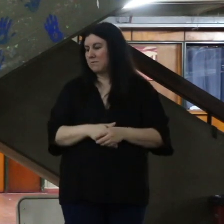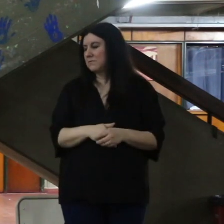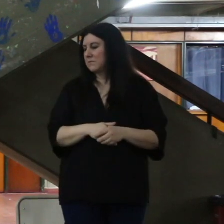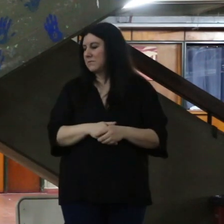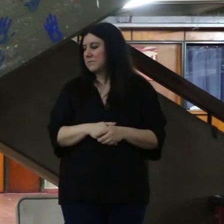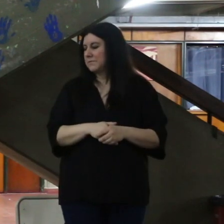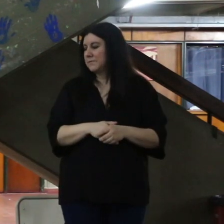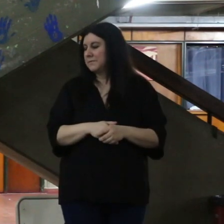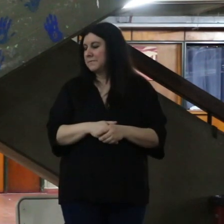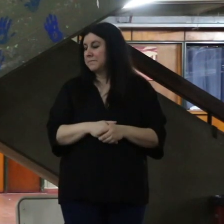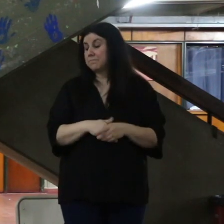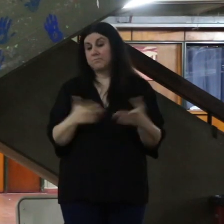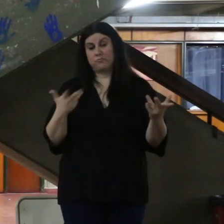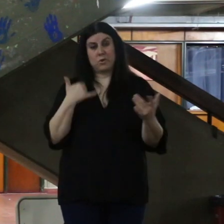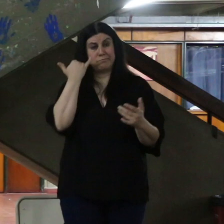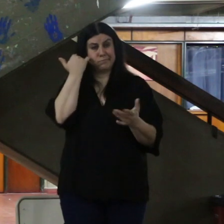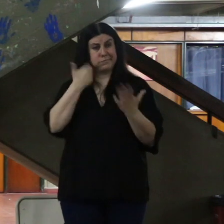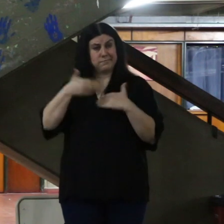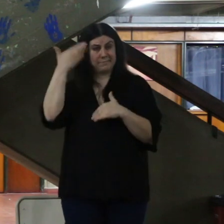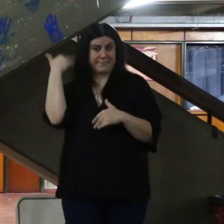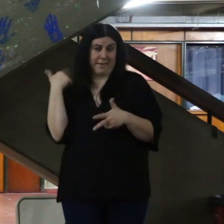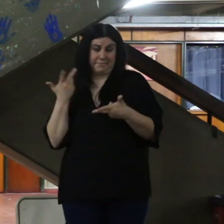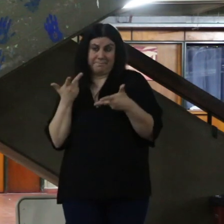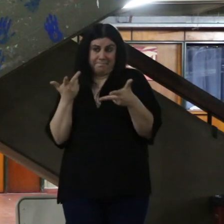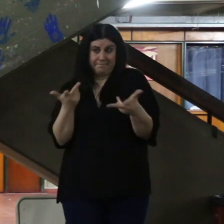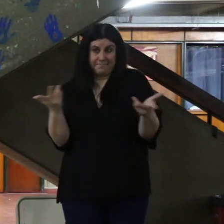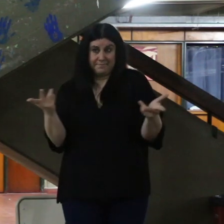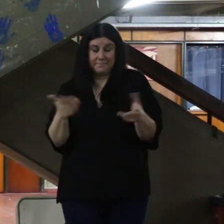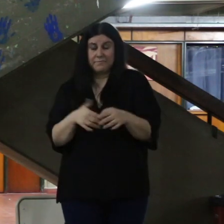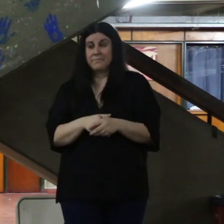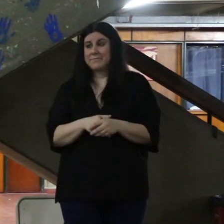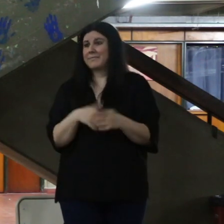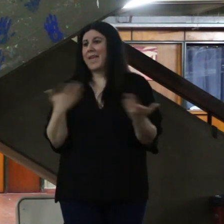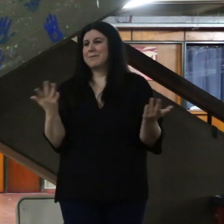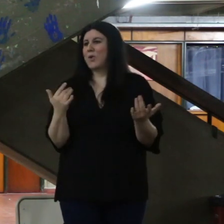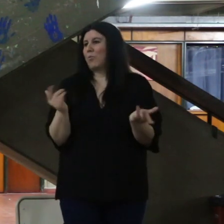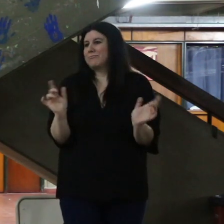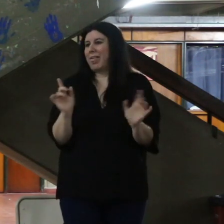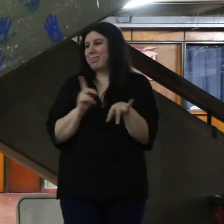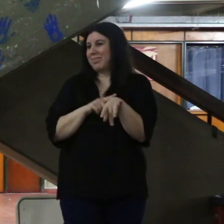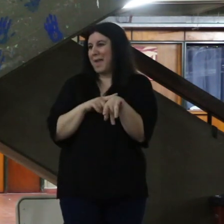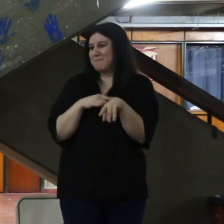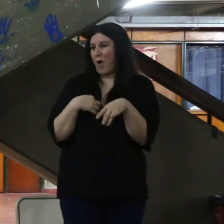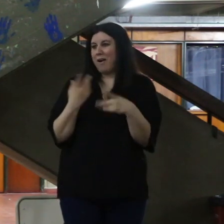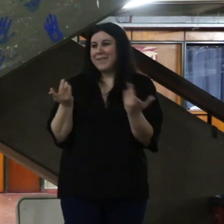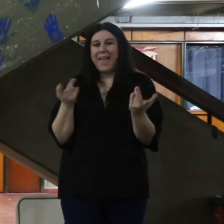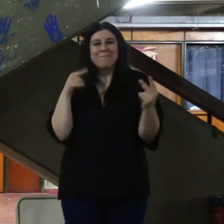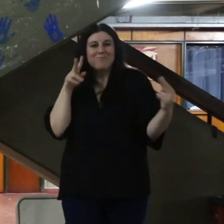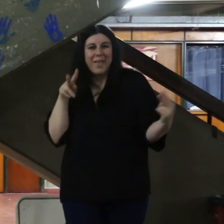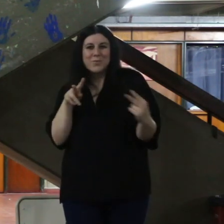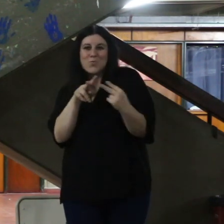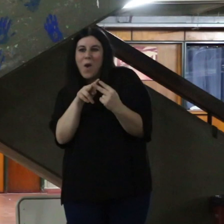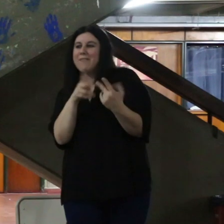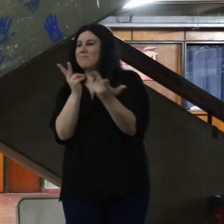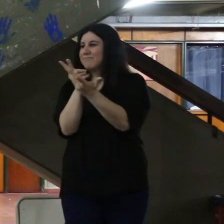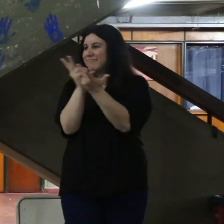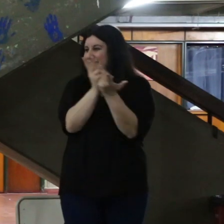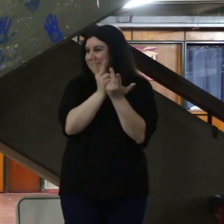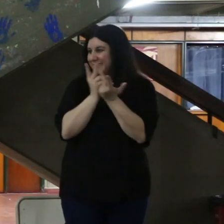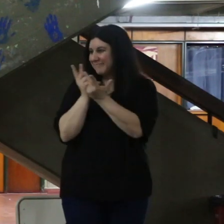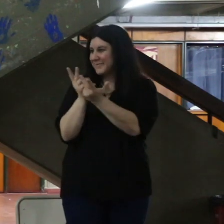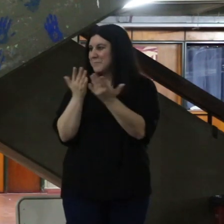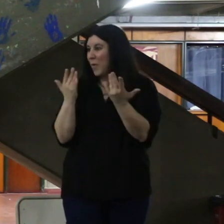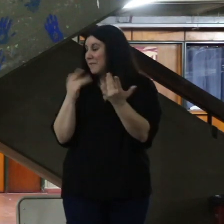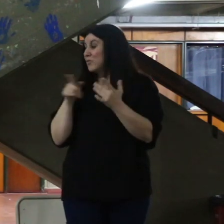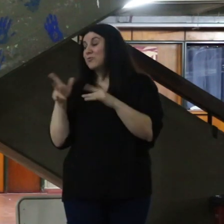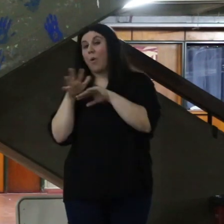espero que sea un rato de encuentro, de conversación. ¿Sí?